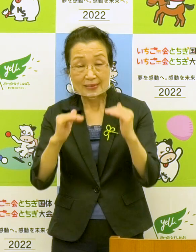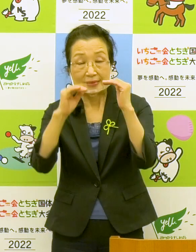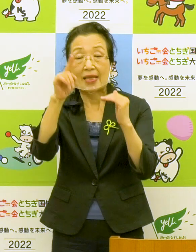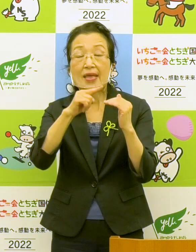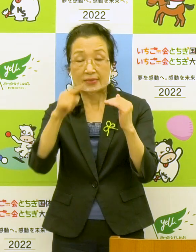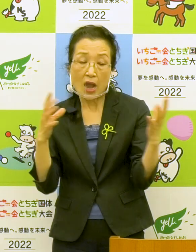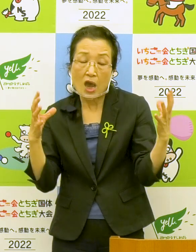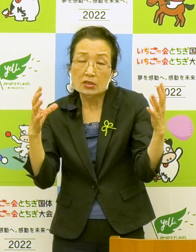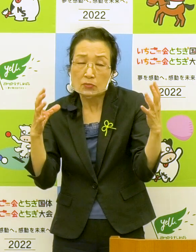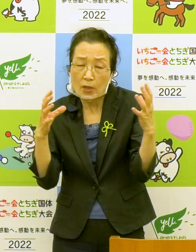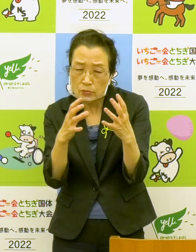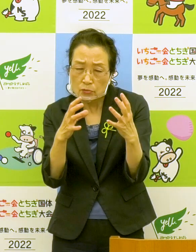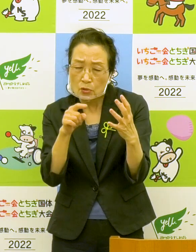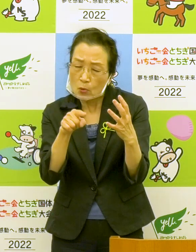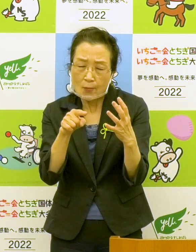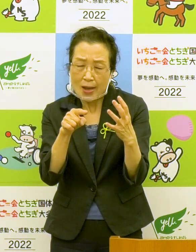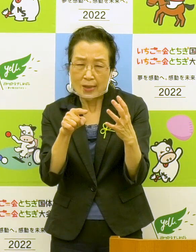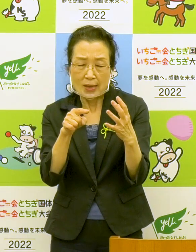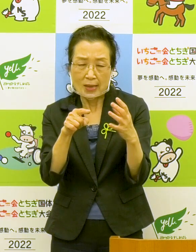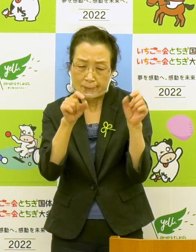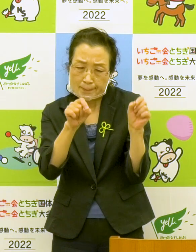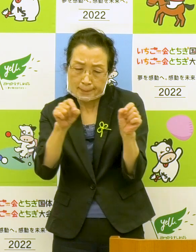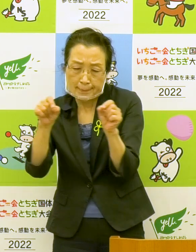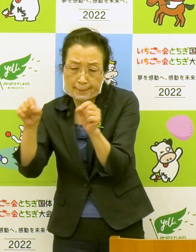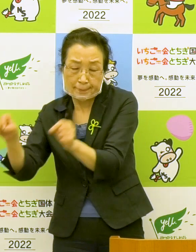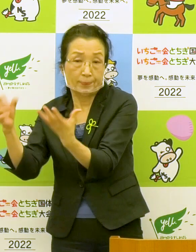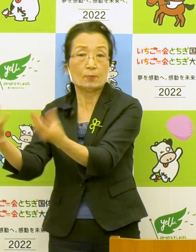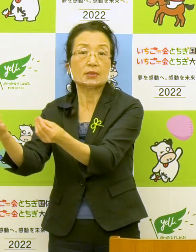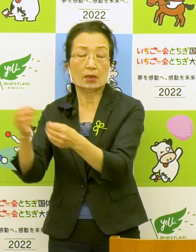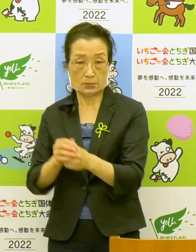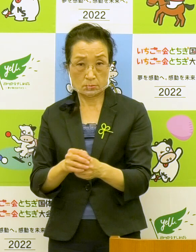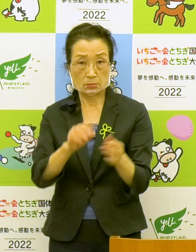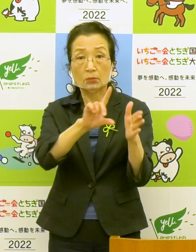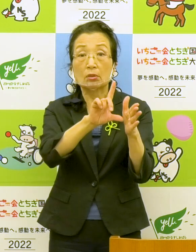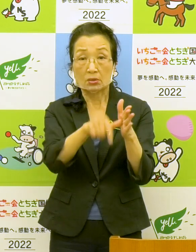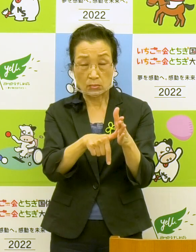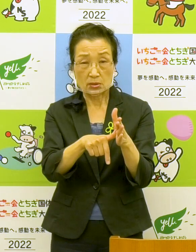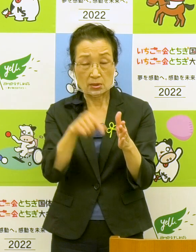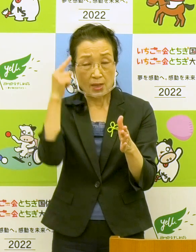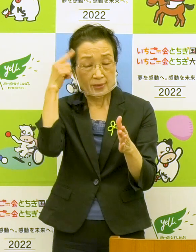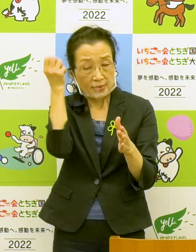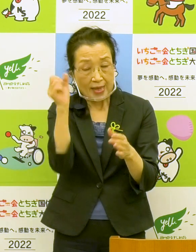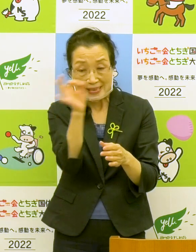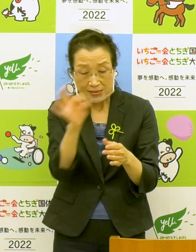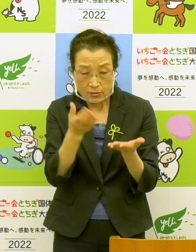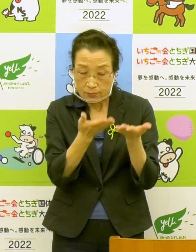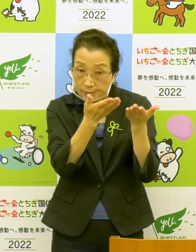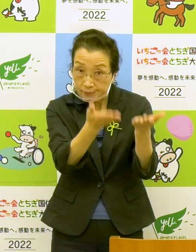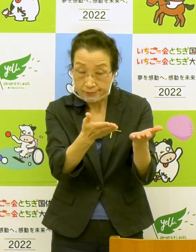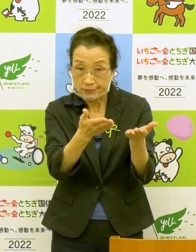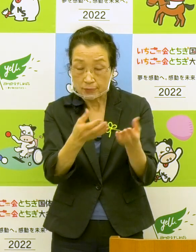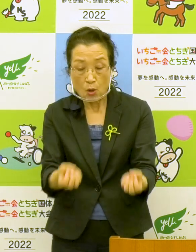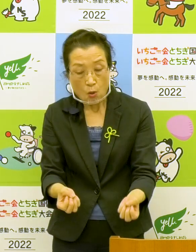流会の開催をやむなく延期をいたしました。その際、記念品の贈呈、祝